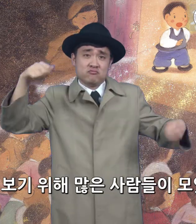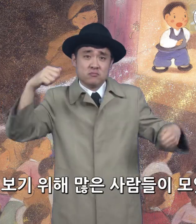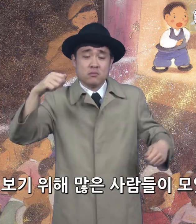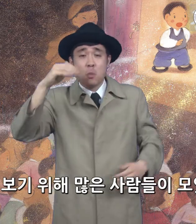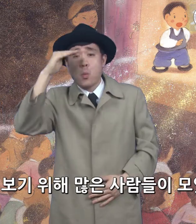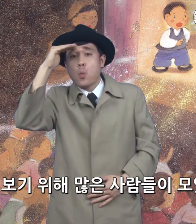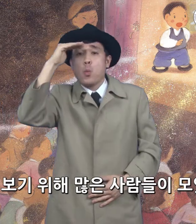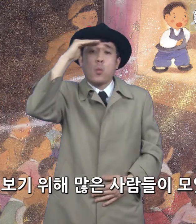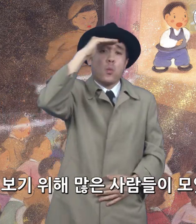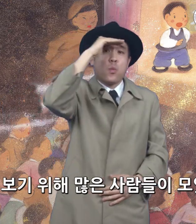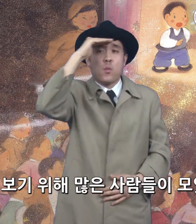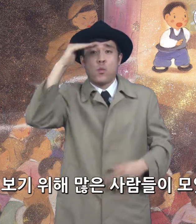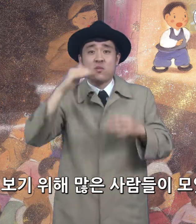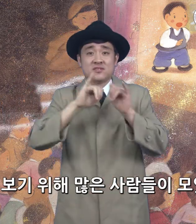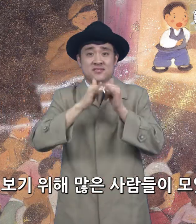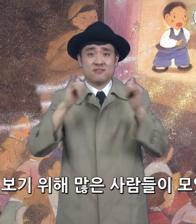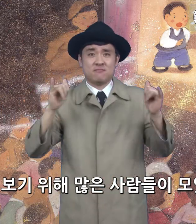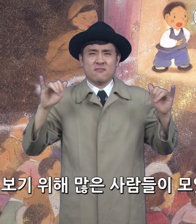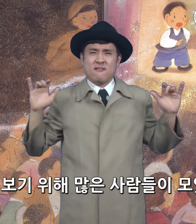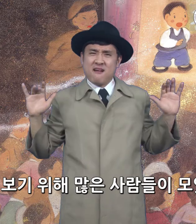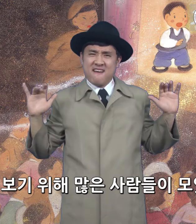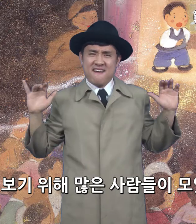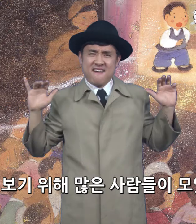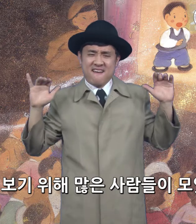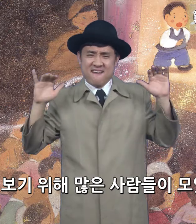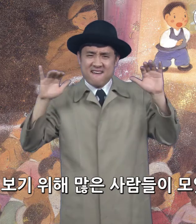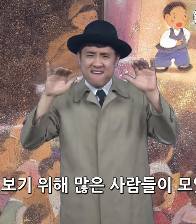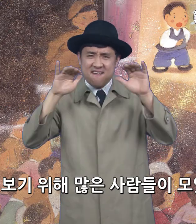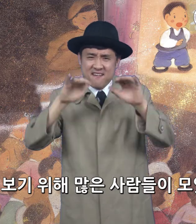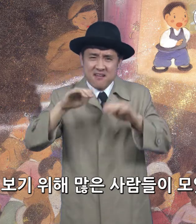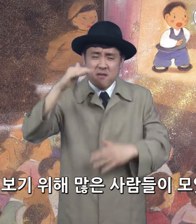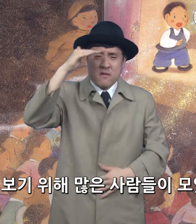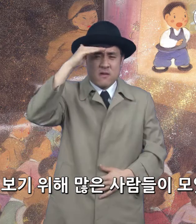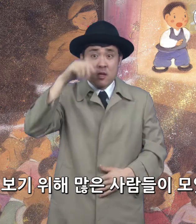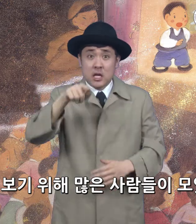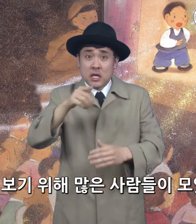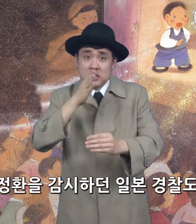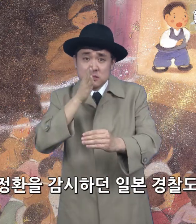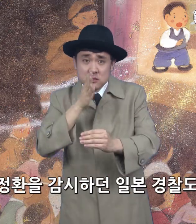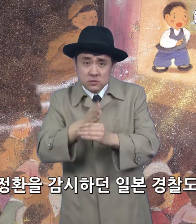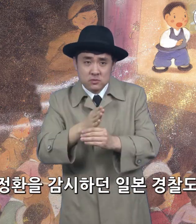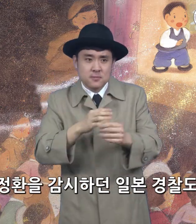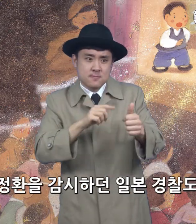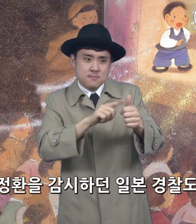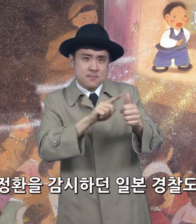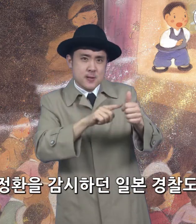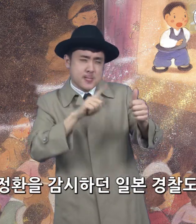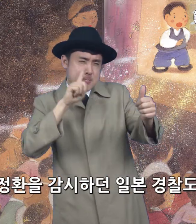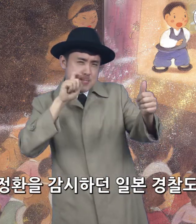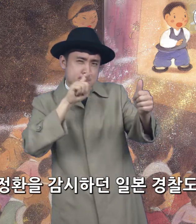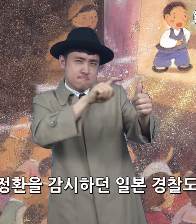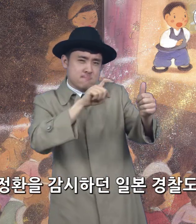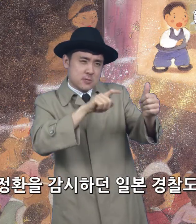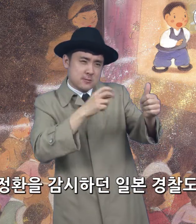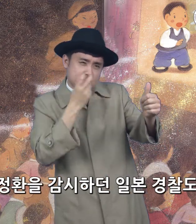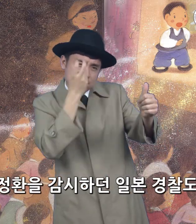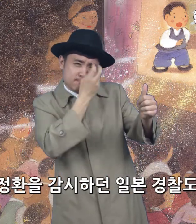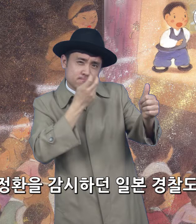연극을 보기 위해 많은 사람들이 모였습니다. 그 중에는 정한을 감시하던